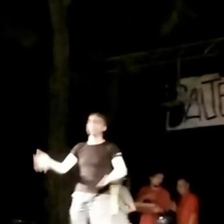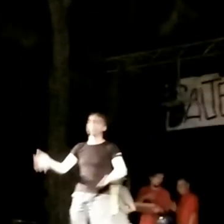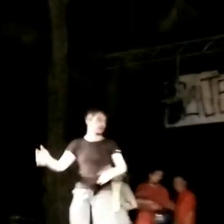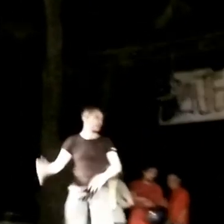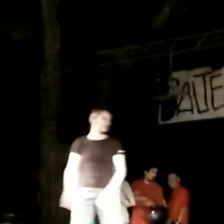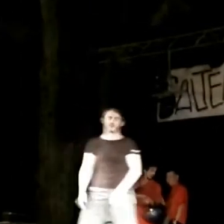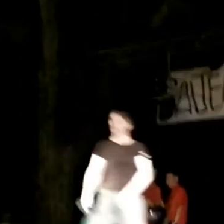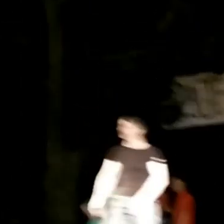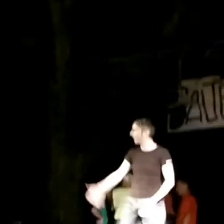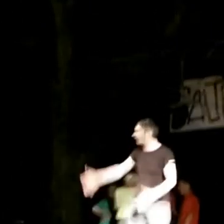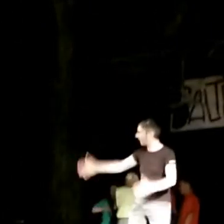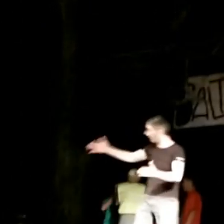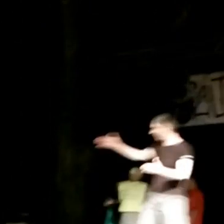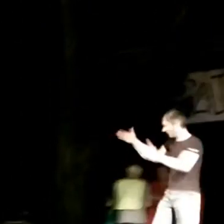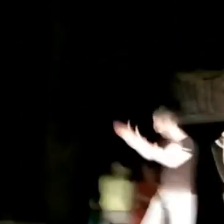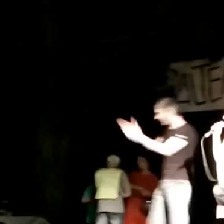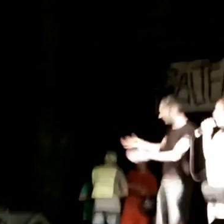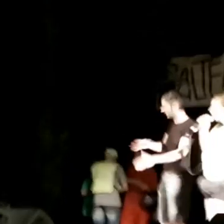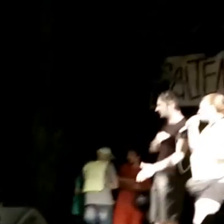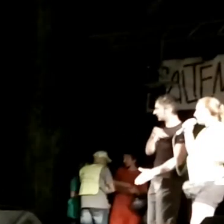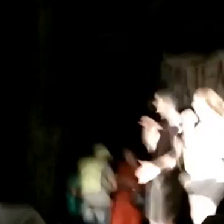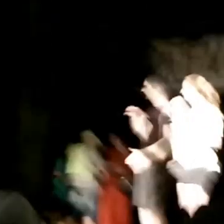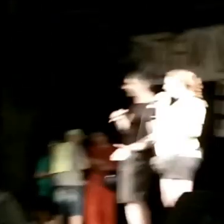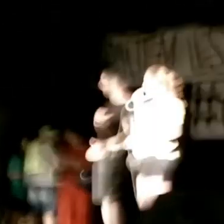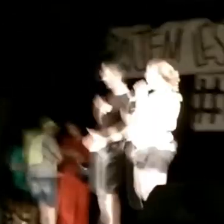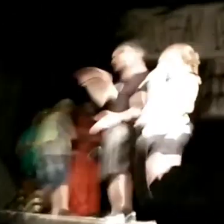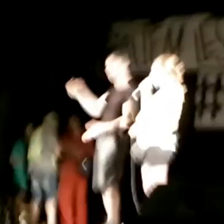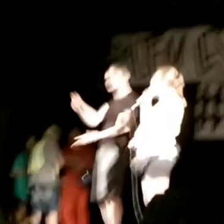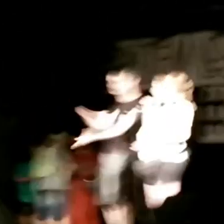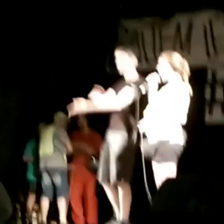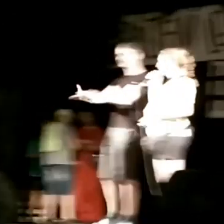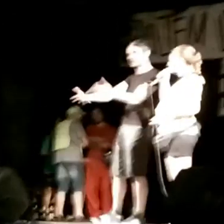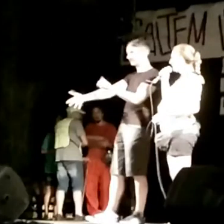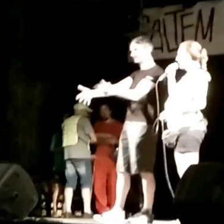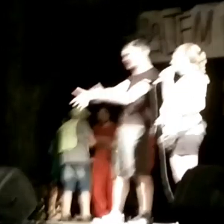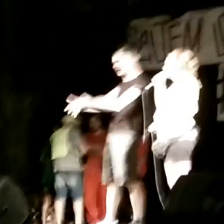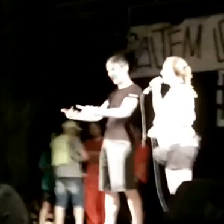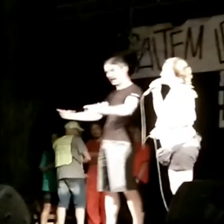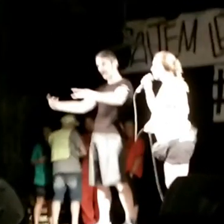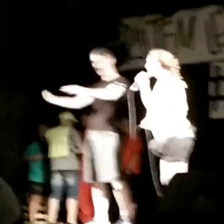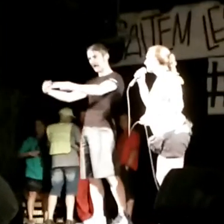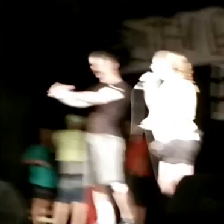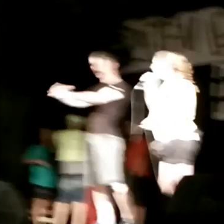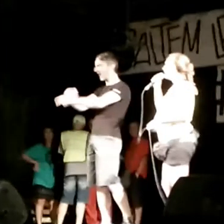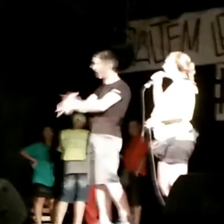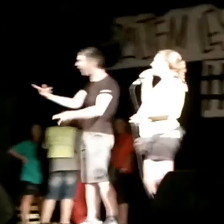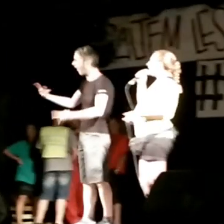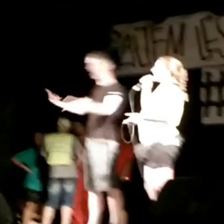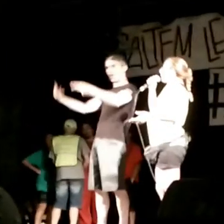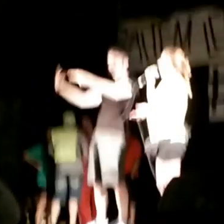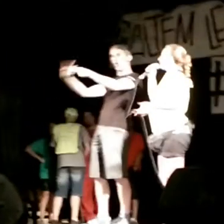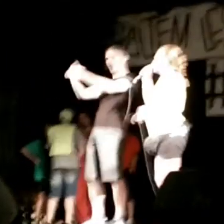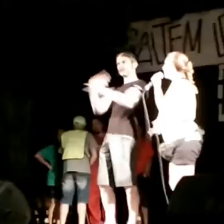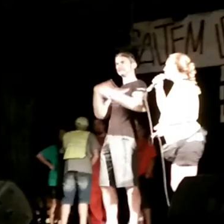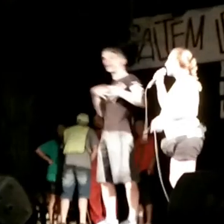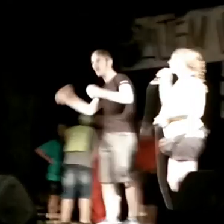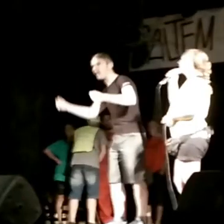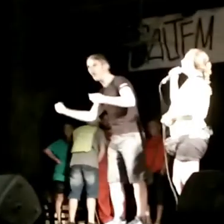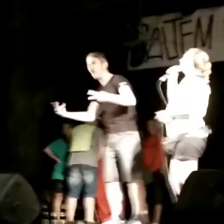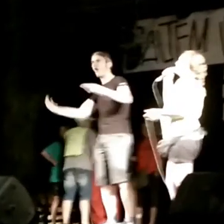Uy, pero si este es el señor que tiene las manos llenas de sangre de tanto recorte. Recorte en sanidad, recorte